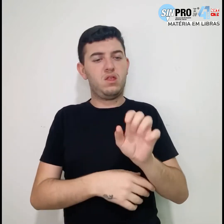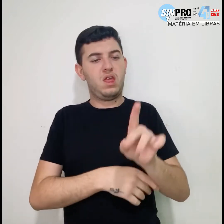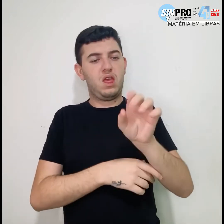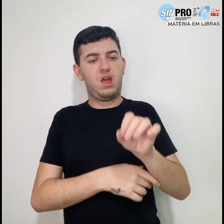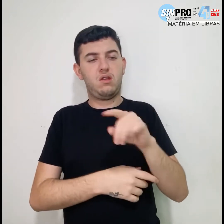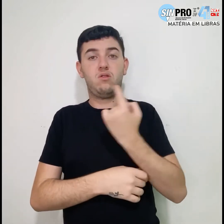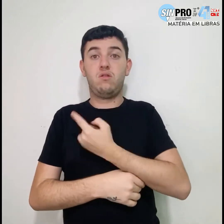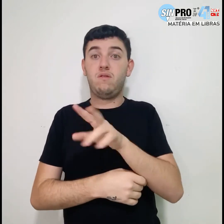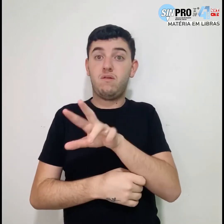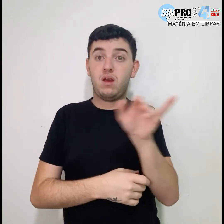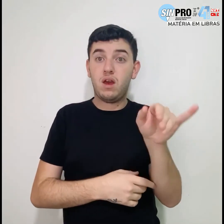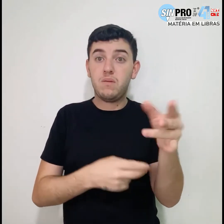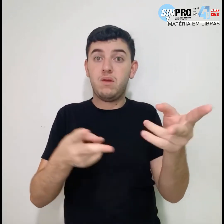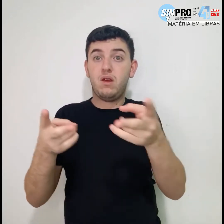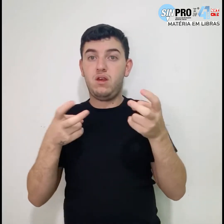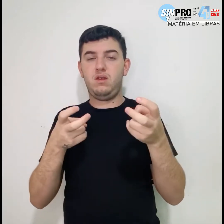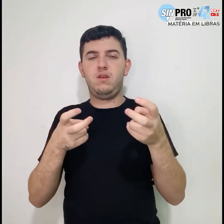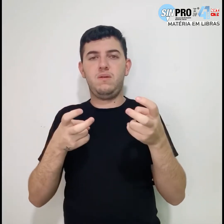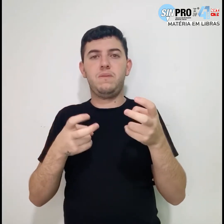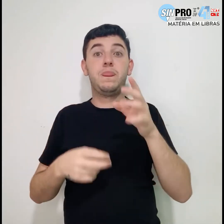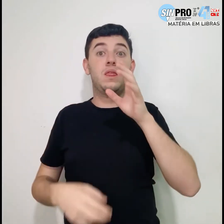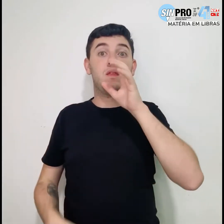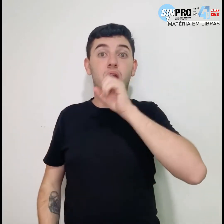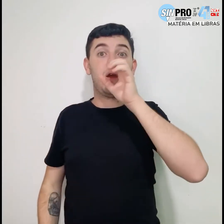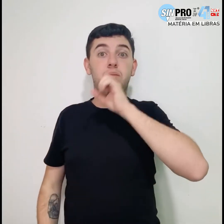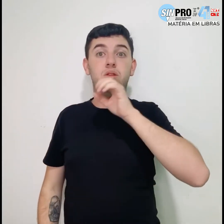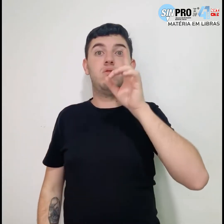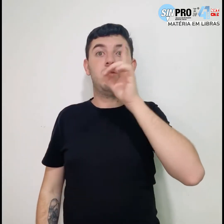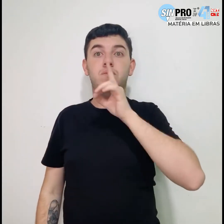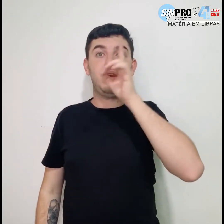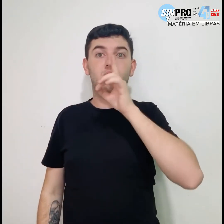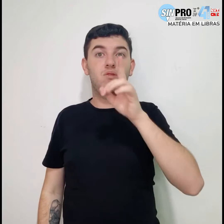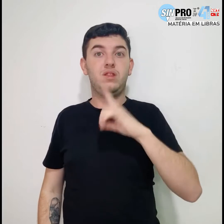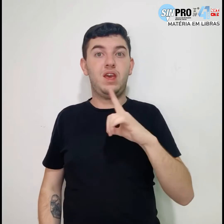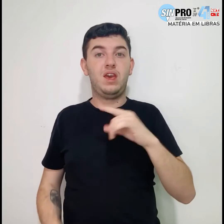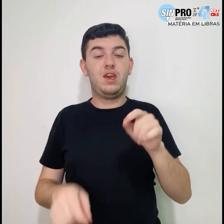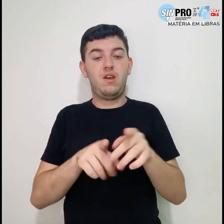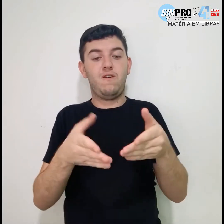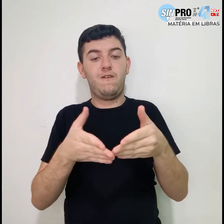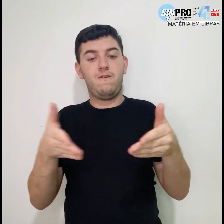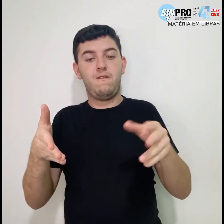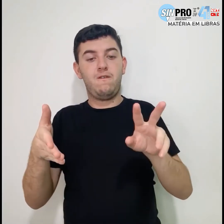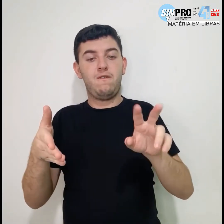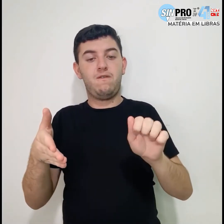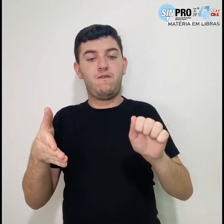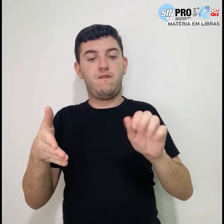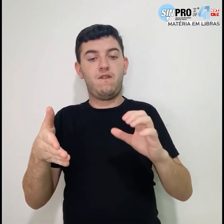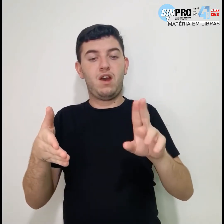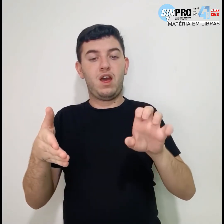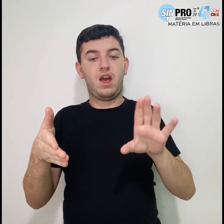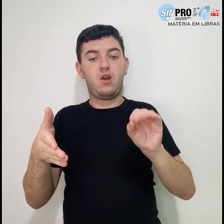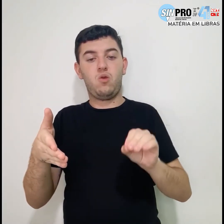dias que todo sábado e domingo há um vácuo, uma diminuição do registro das